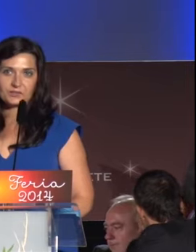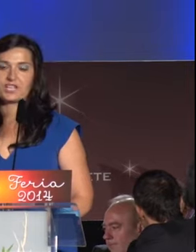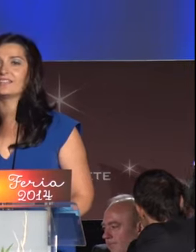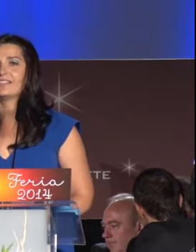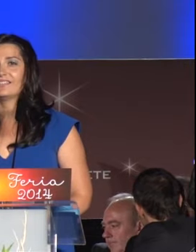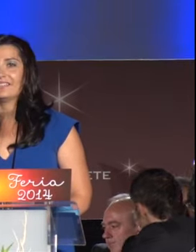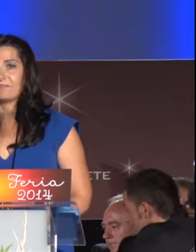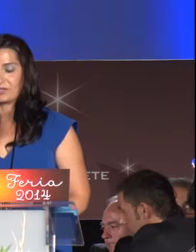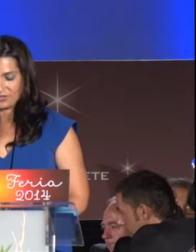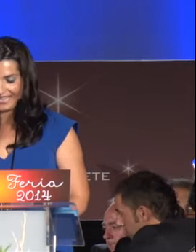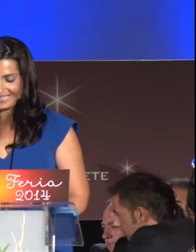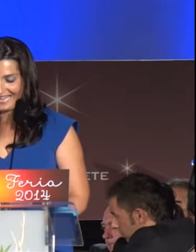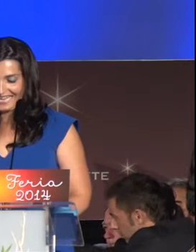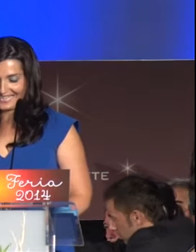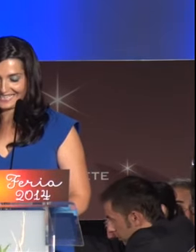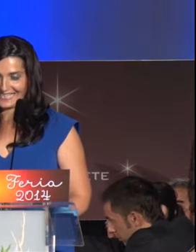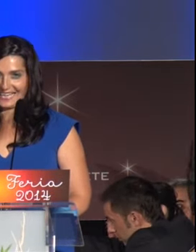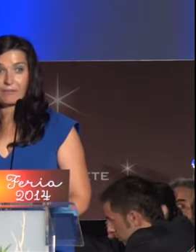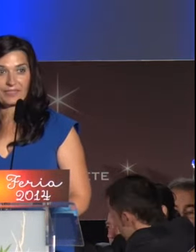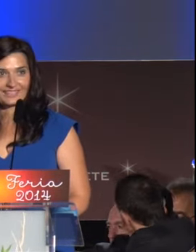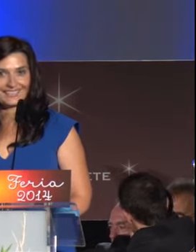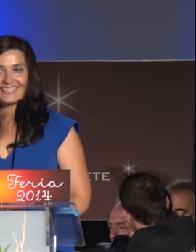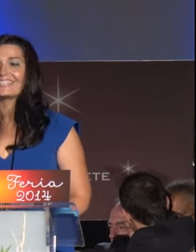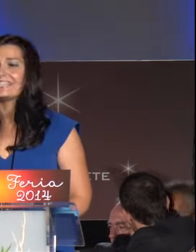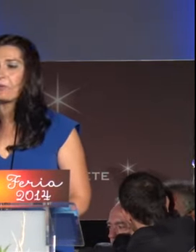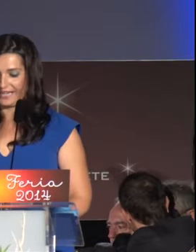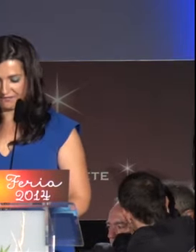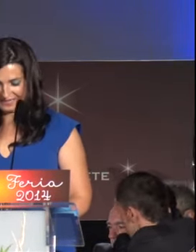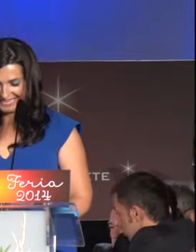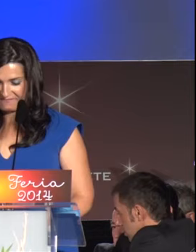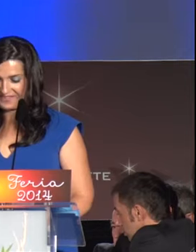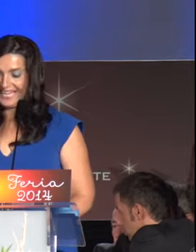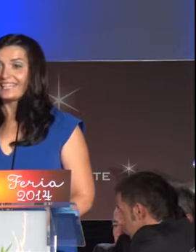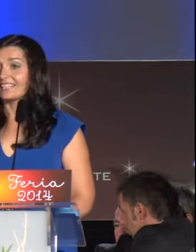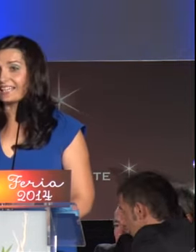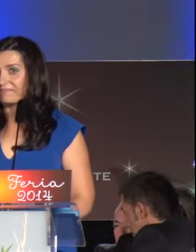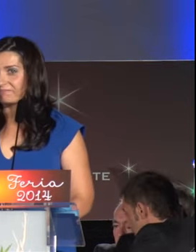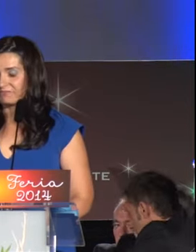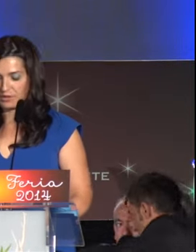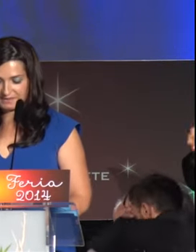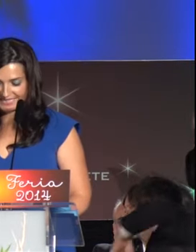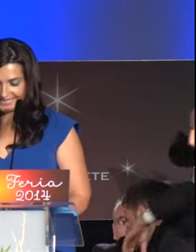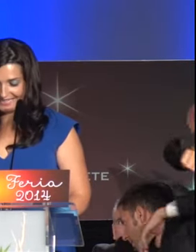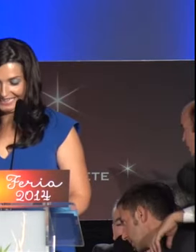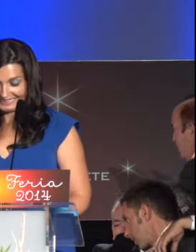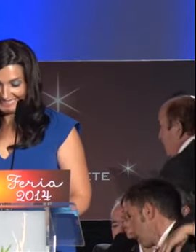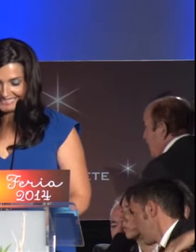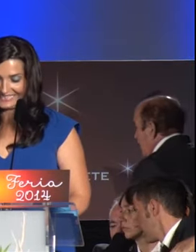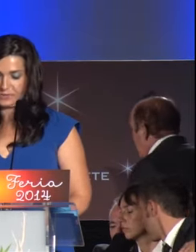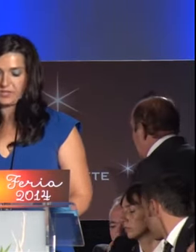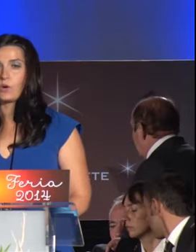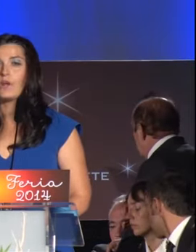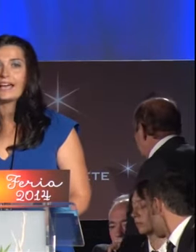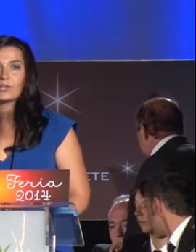venimos repitiendo ya desde hace varios días, y es que Albacete ya huele a feria. Ya está aquí, no hay marcha